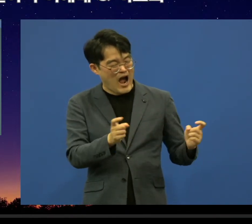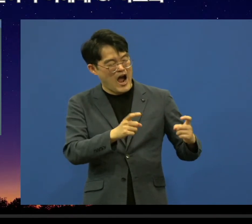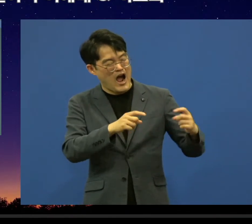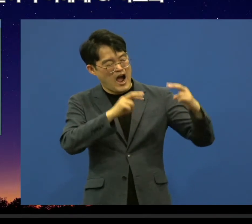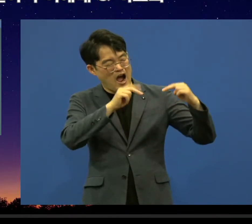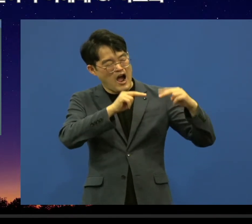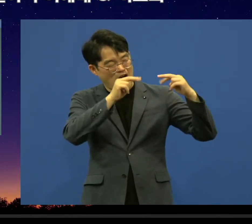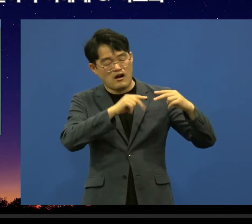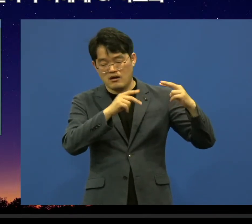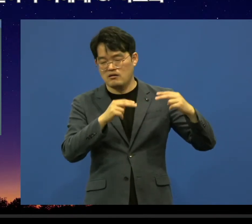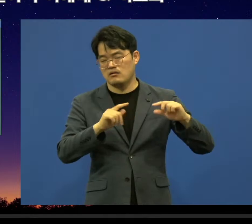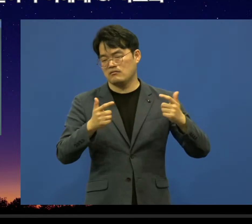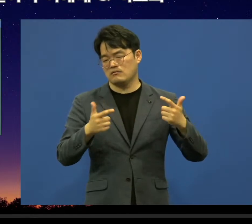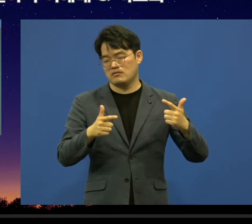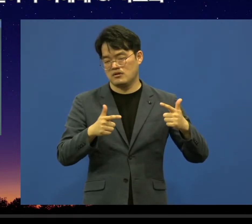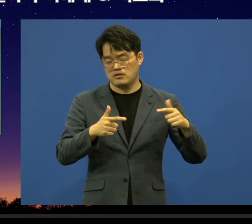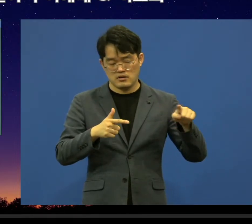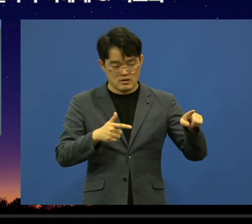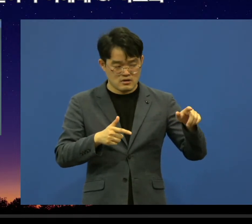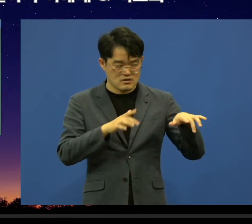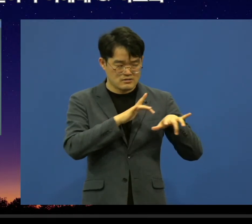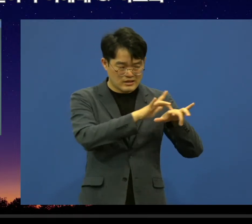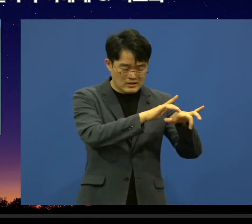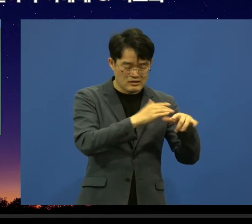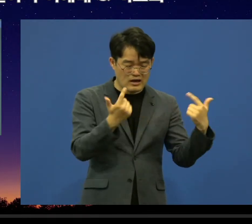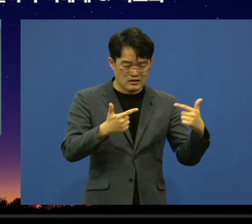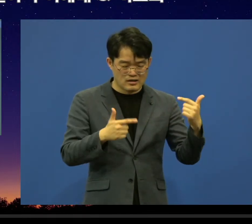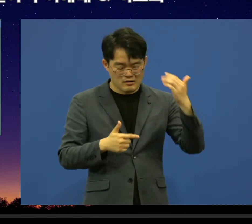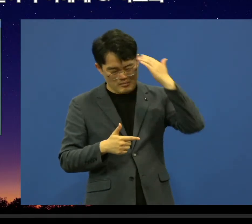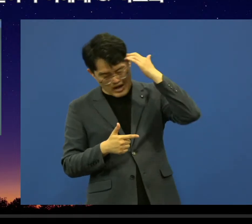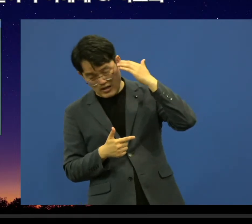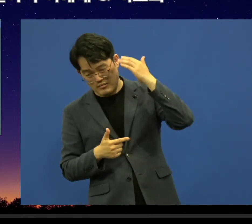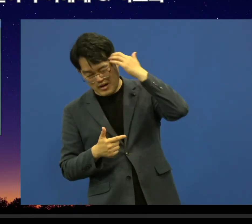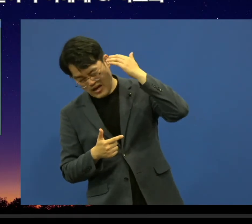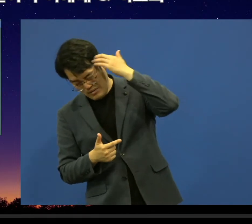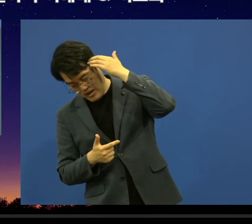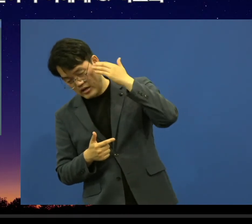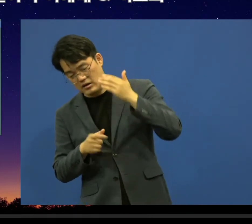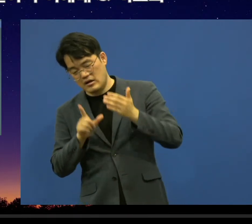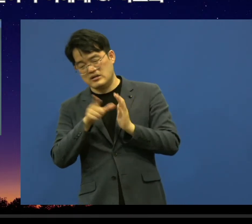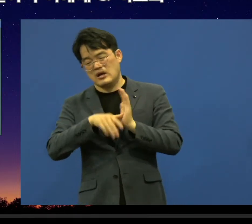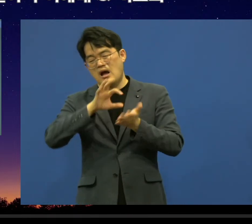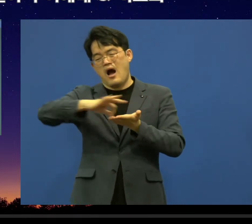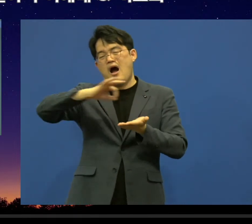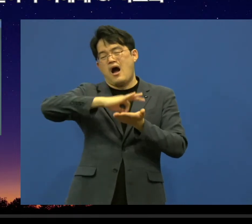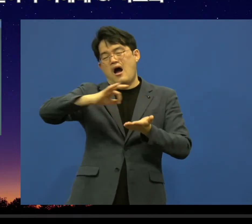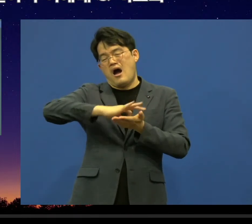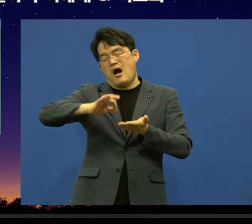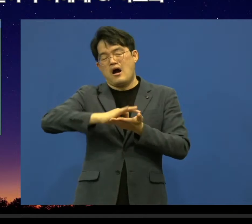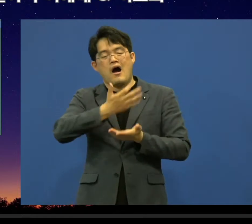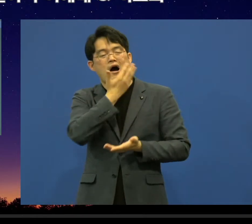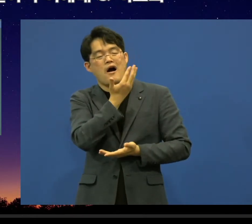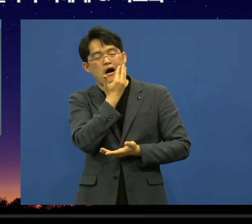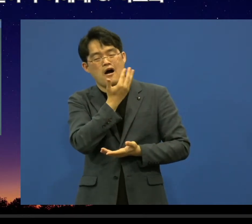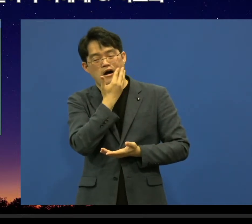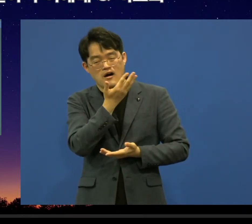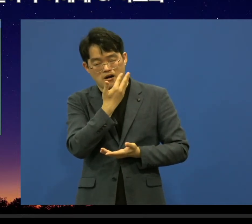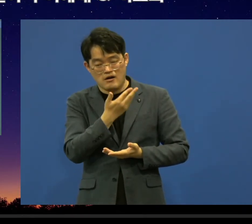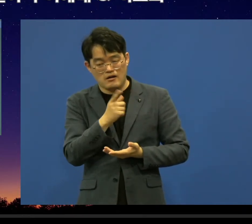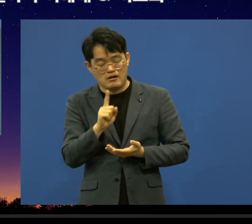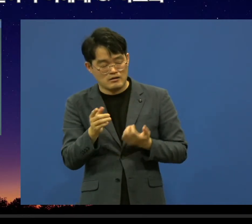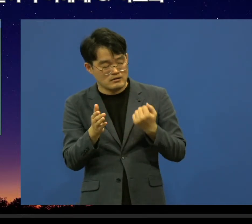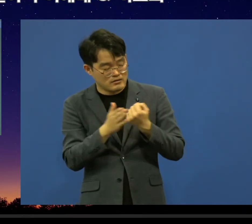이렇게 집중하지 못하게 해요. 인간의 말에 시간을 낭비하게 하면 사람 말에 볼륨을 키워요.